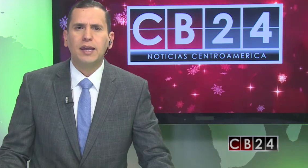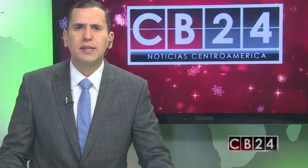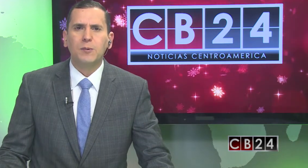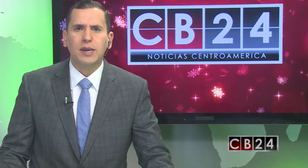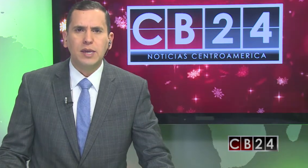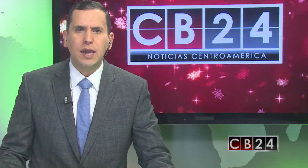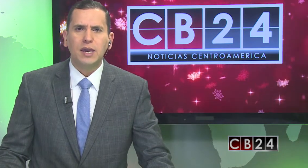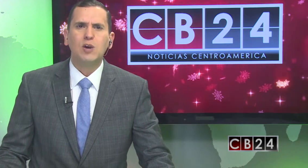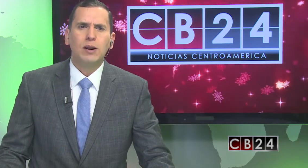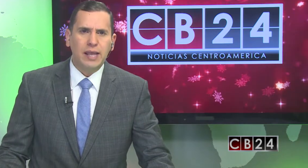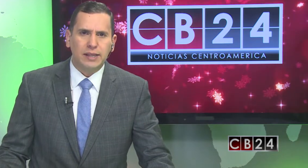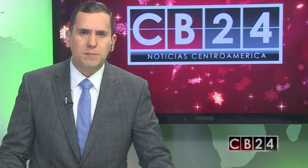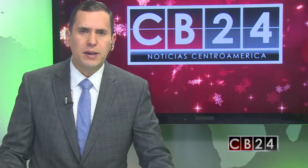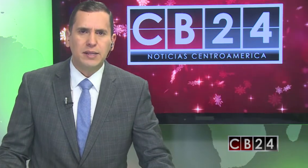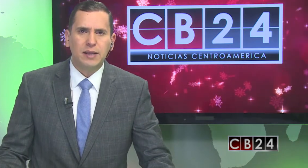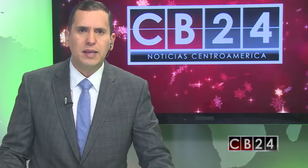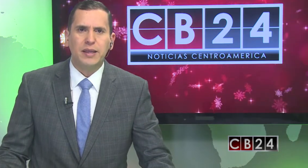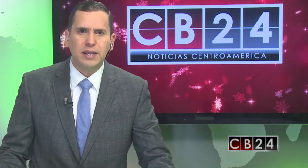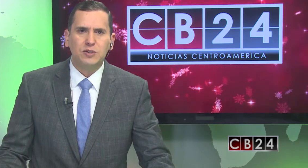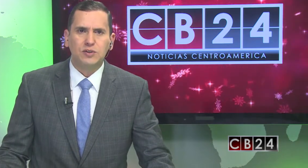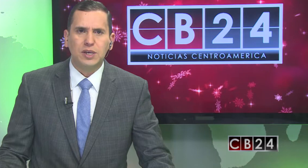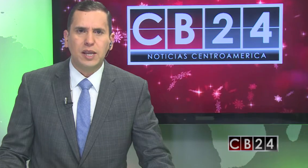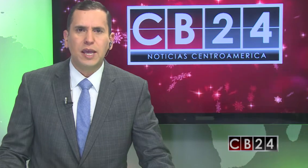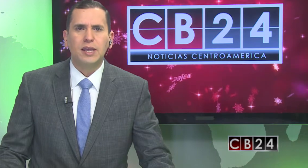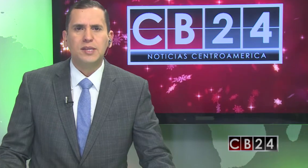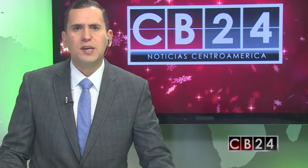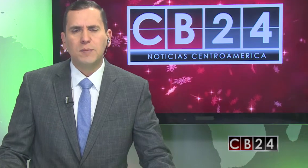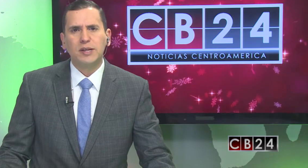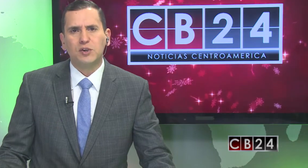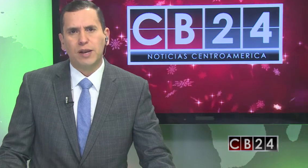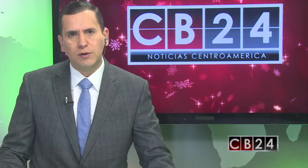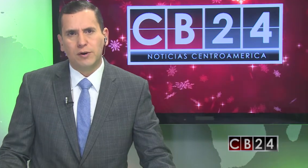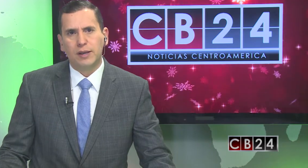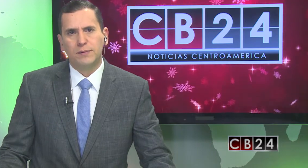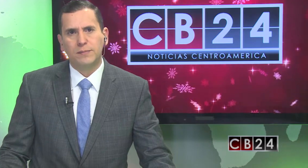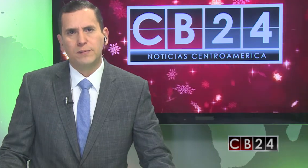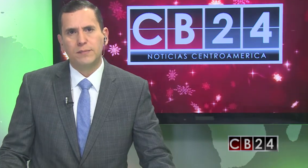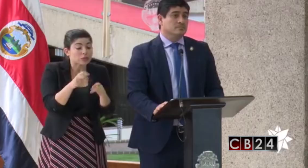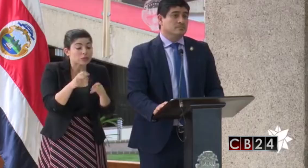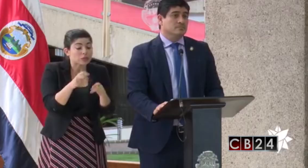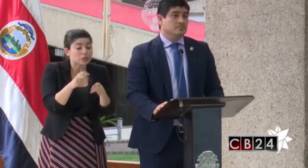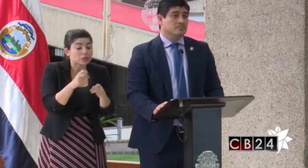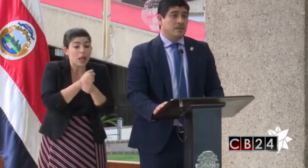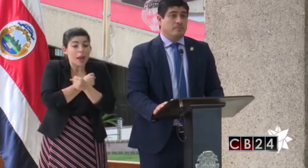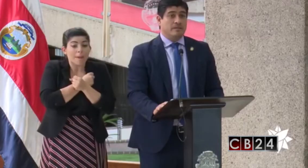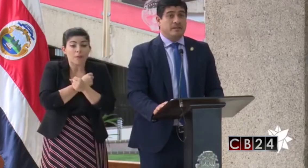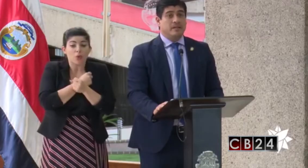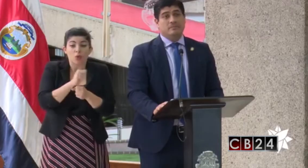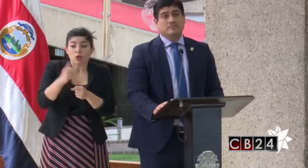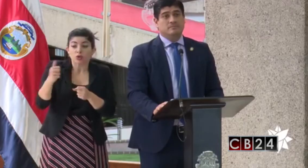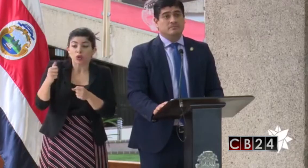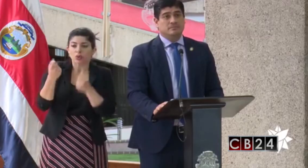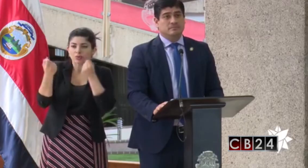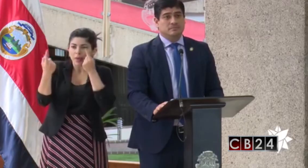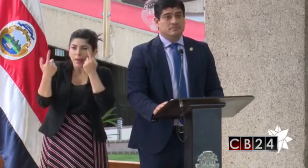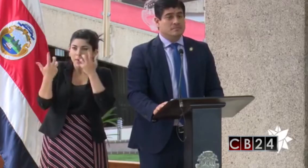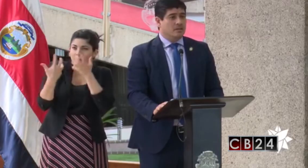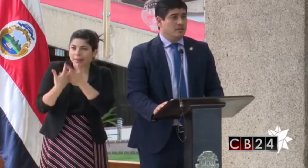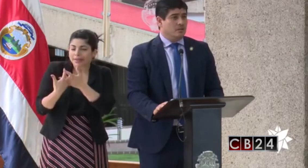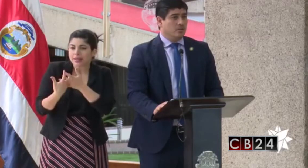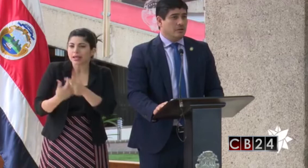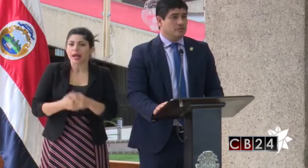lgtbi igualdad y paridad de derechos sin discriminación alguna la empatía